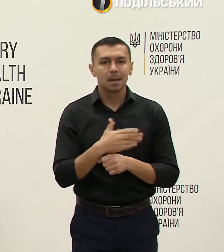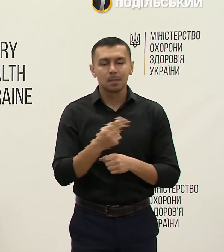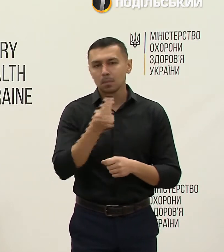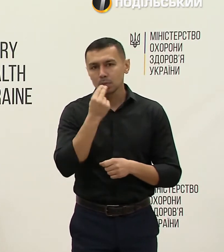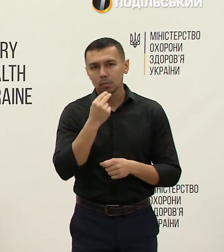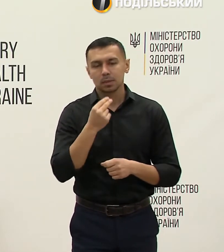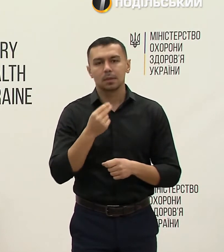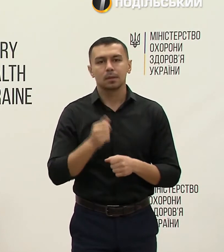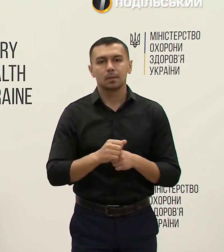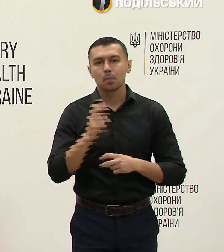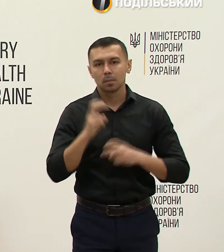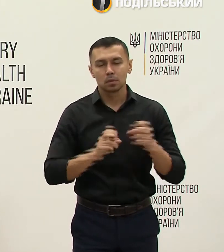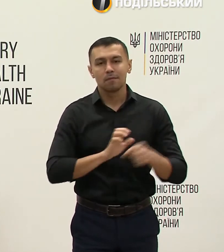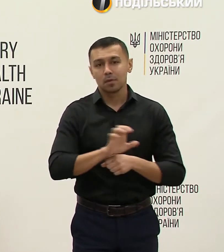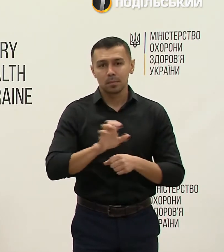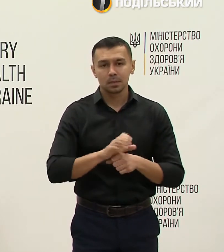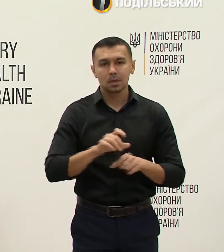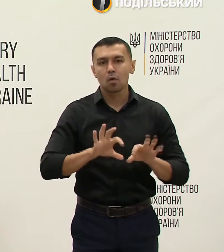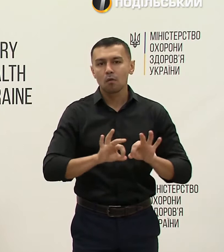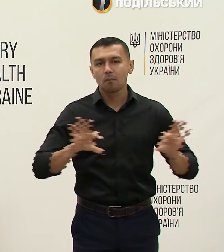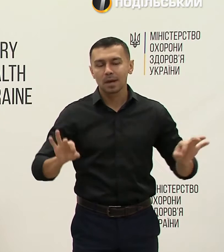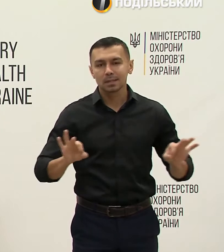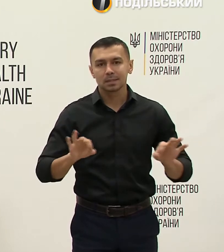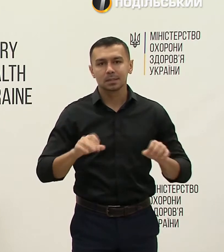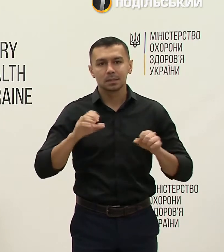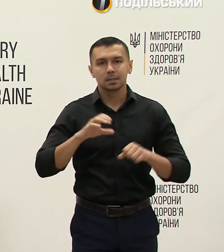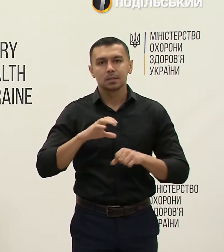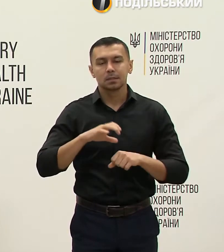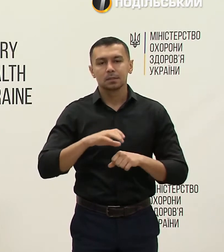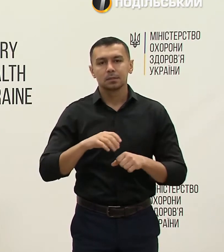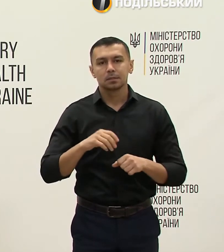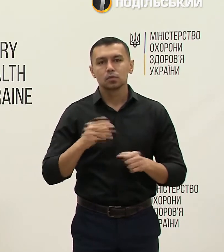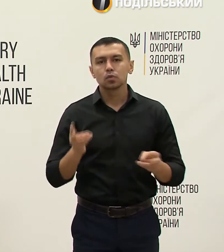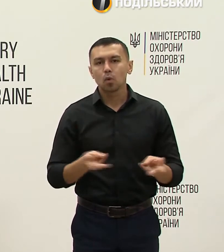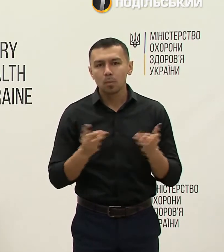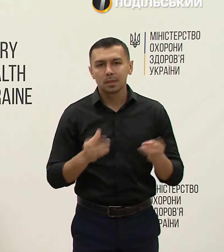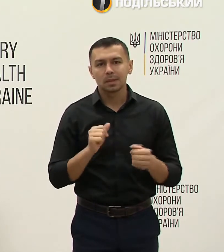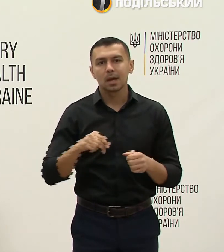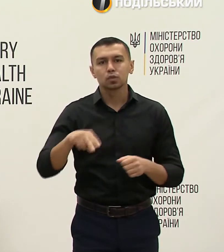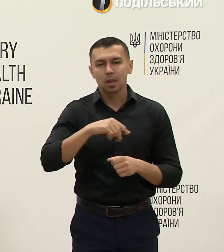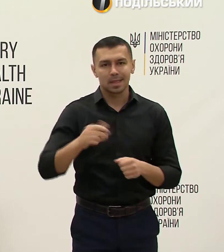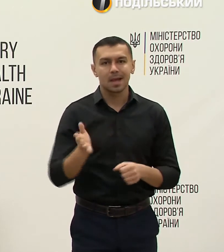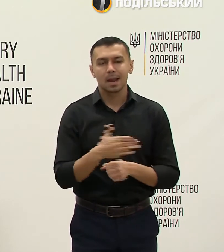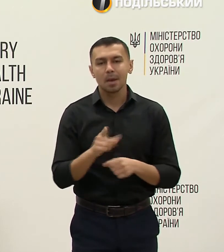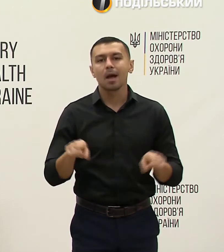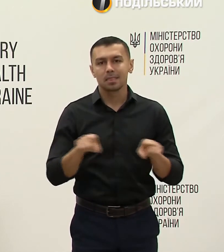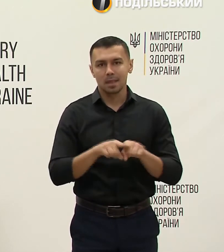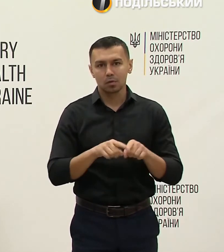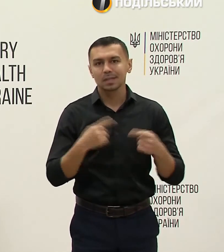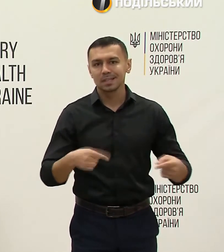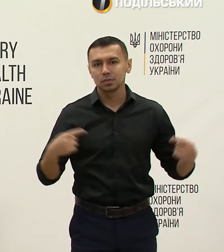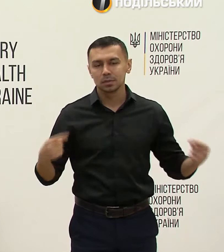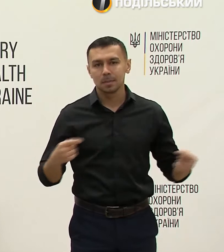продукти промислового виробництва, ковбаси, сосиски, копчена та солена риба, а також